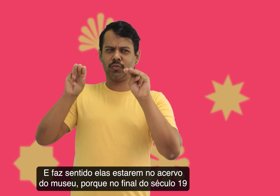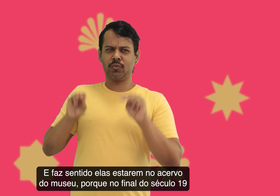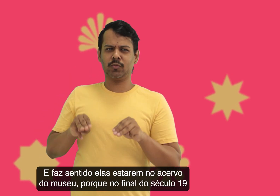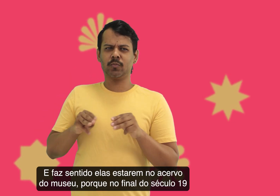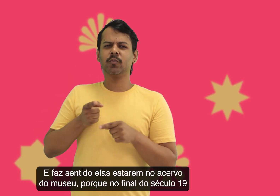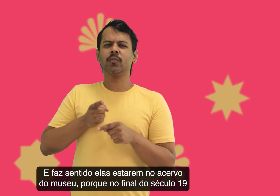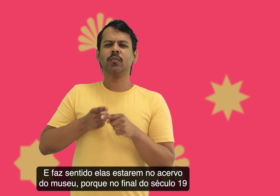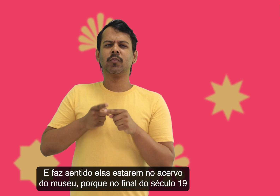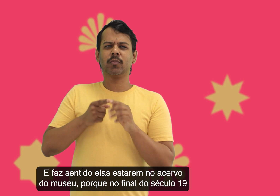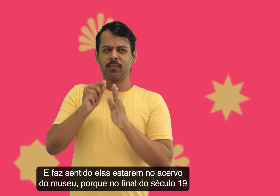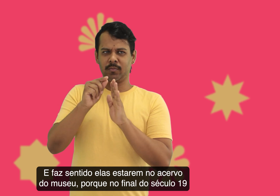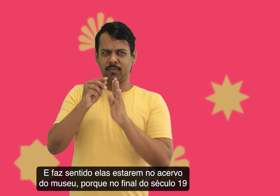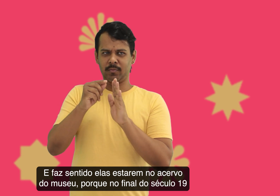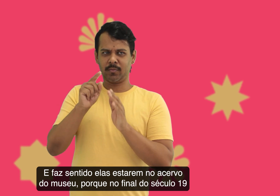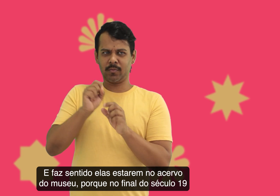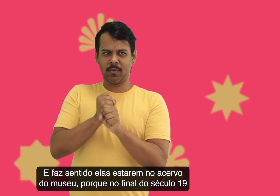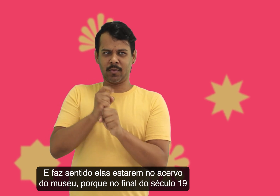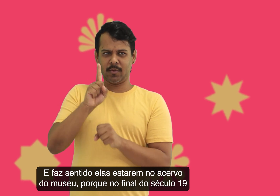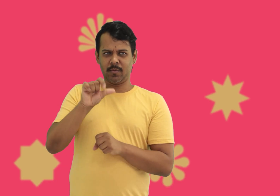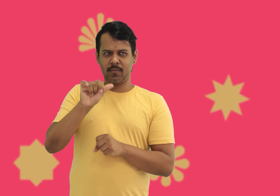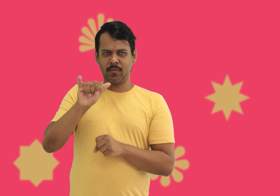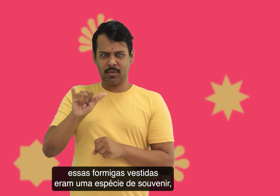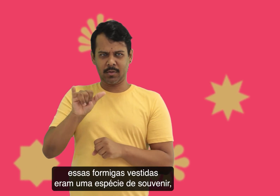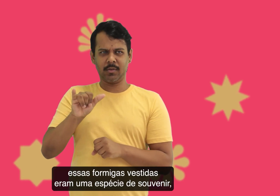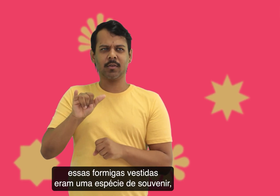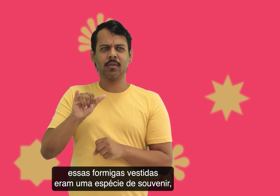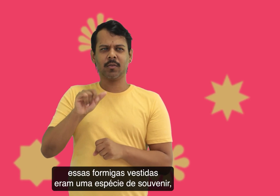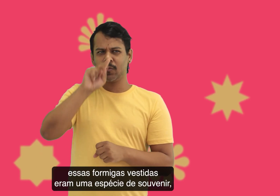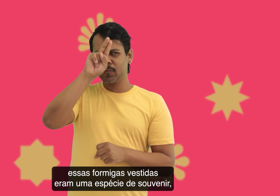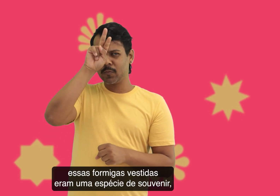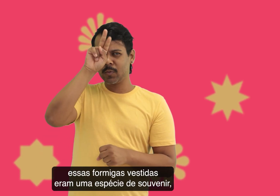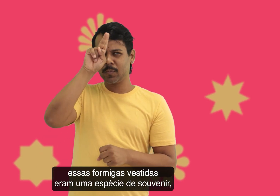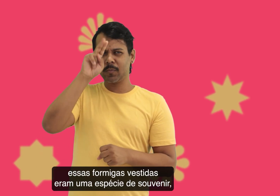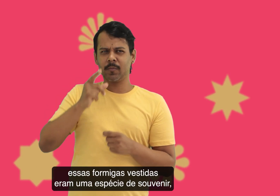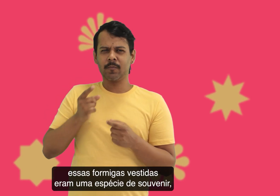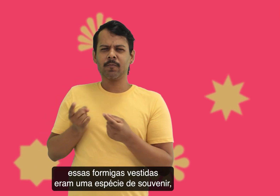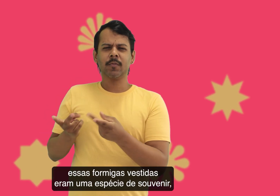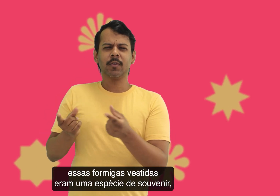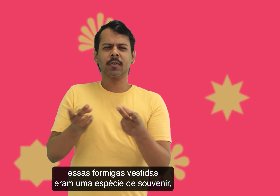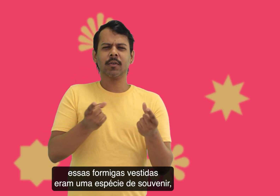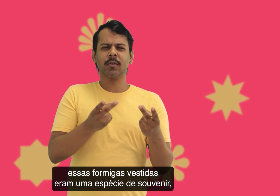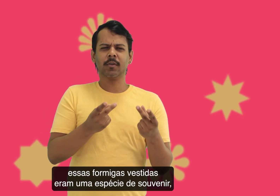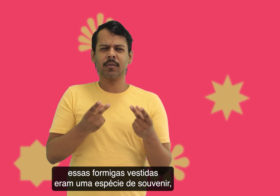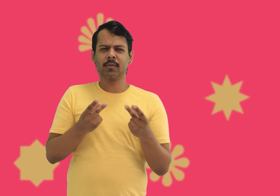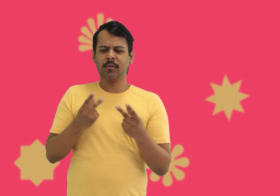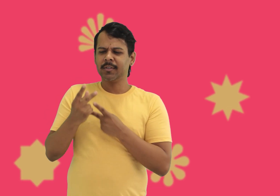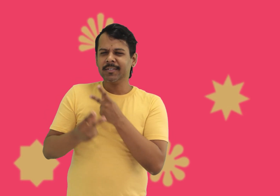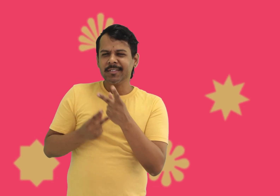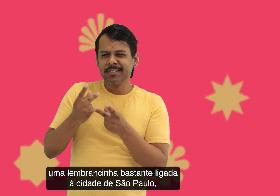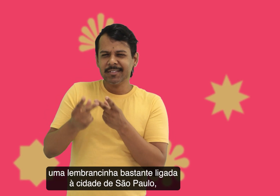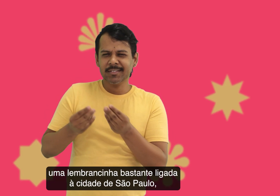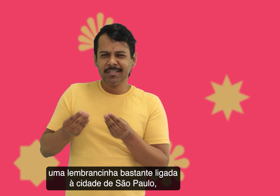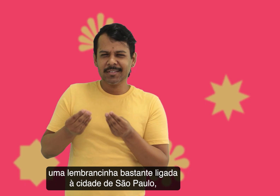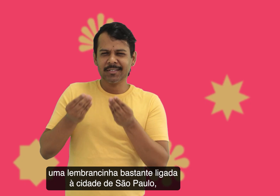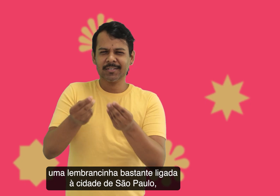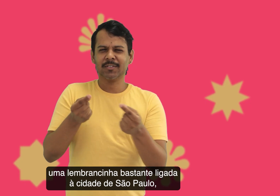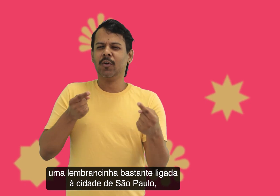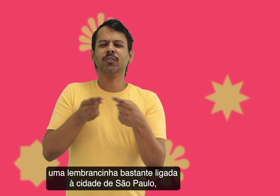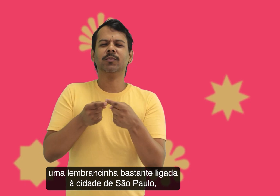do museu, porque no final do século XIX, essas formigas vestidas eram uma espécie de souvenir, uma lembrancinha